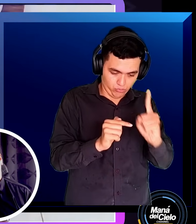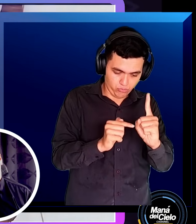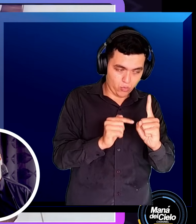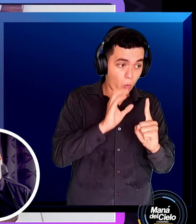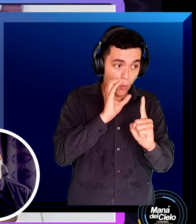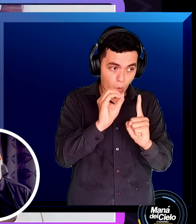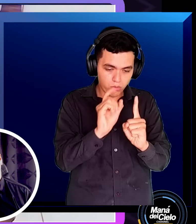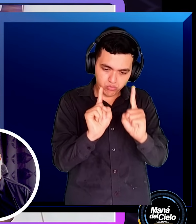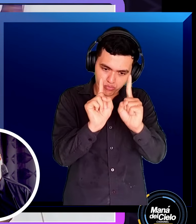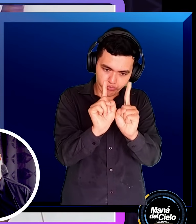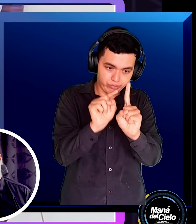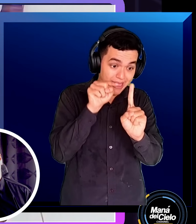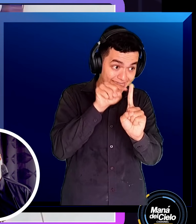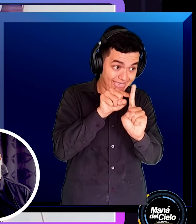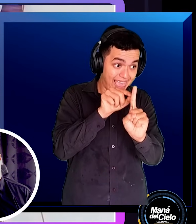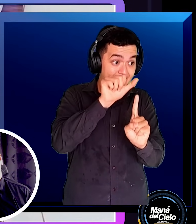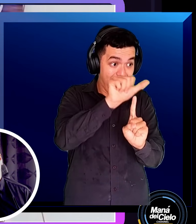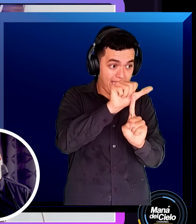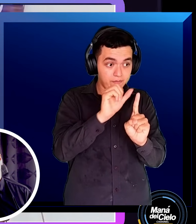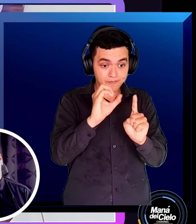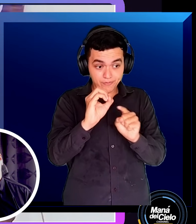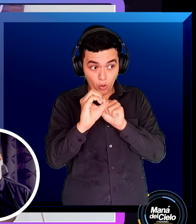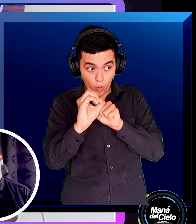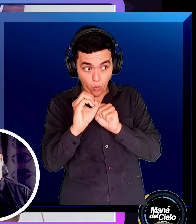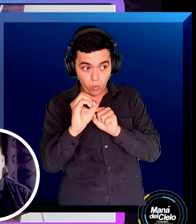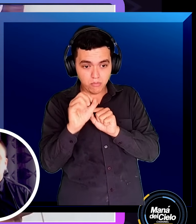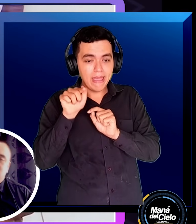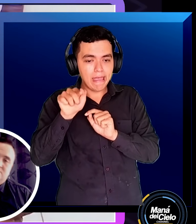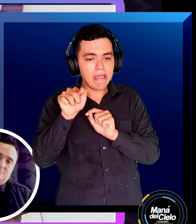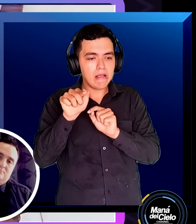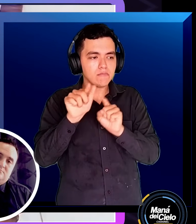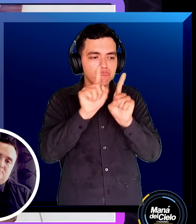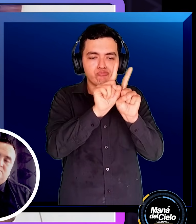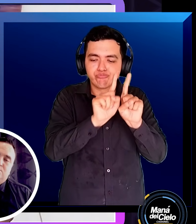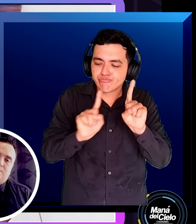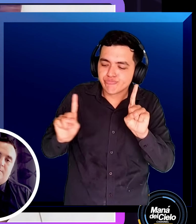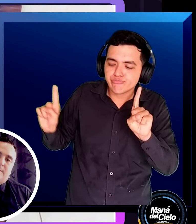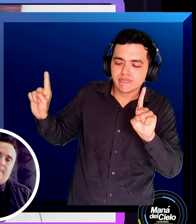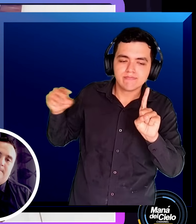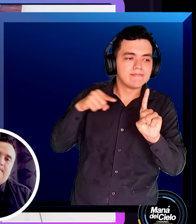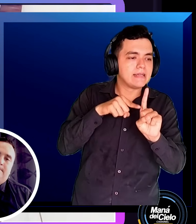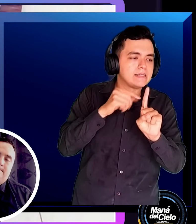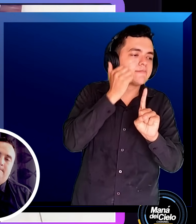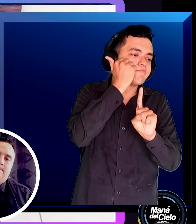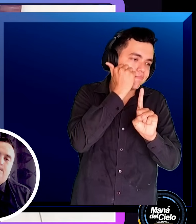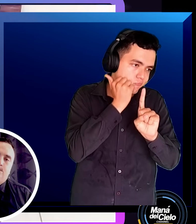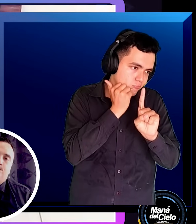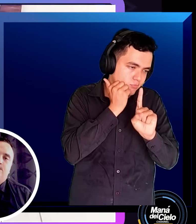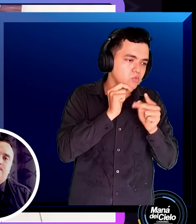que ellos le hicieron a Jesús